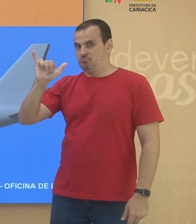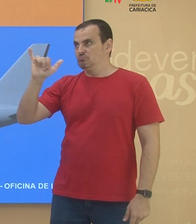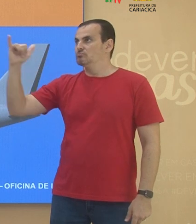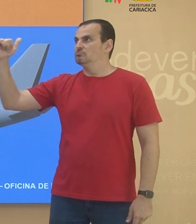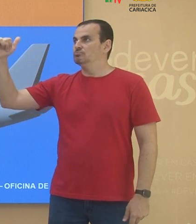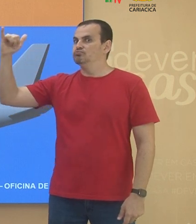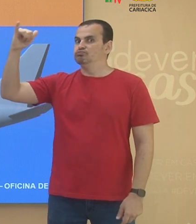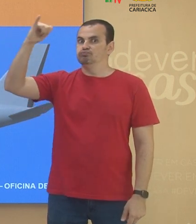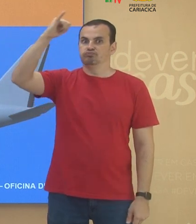Avião.